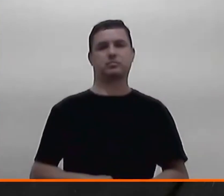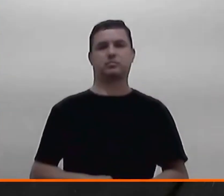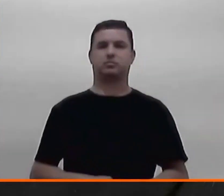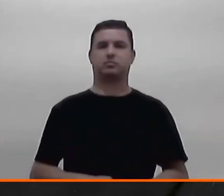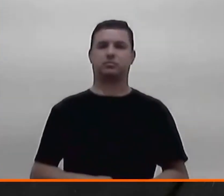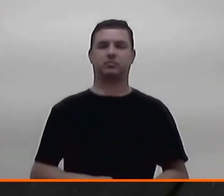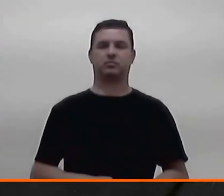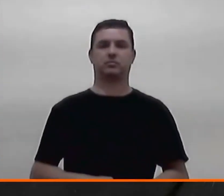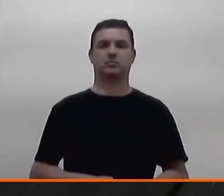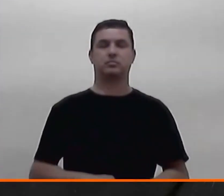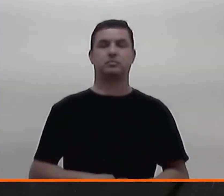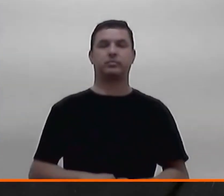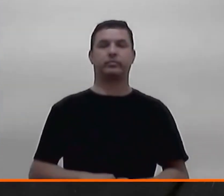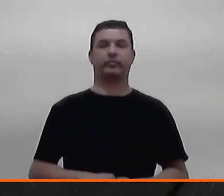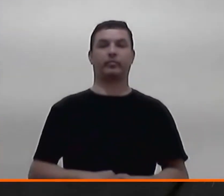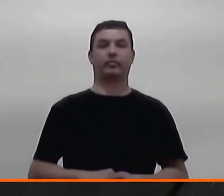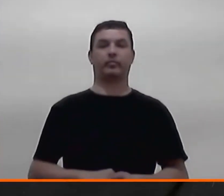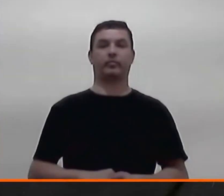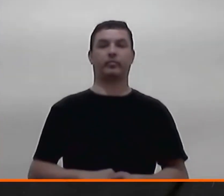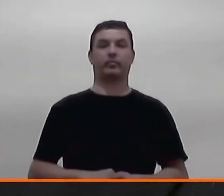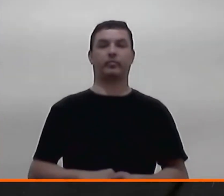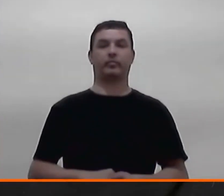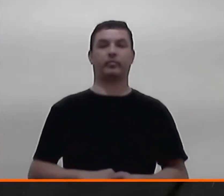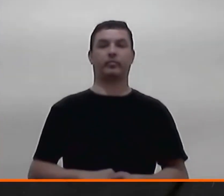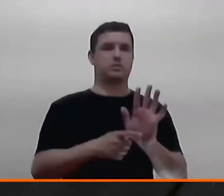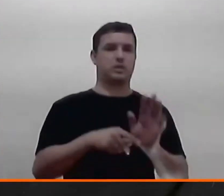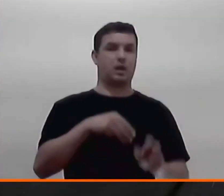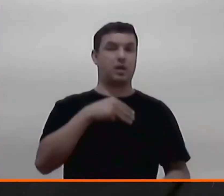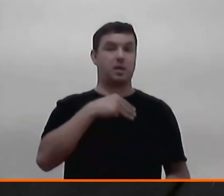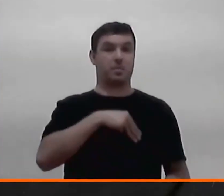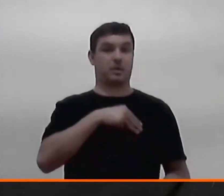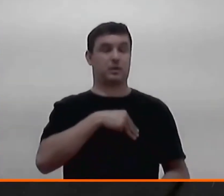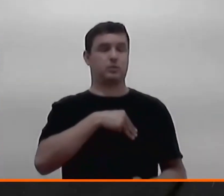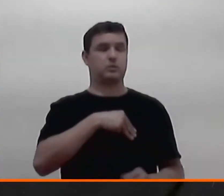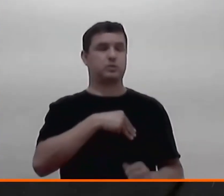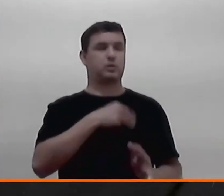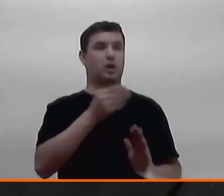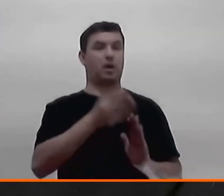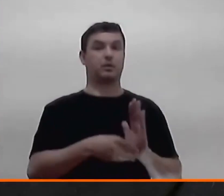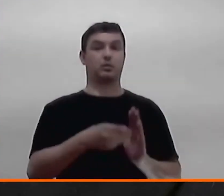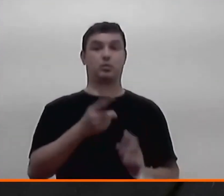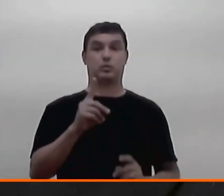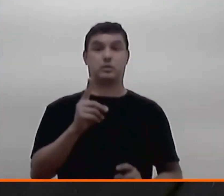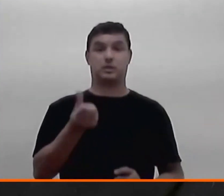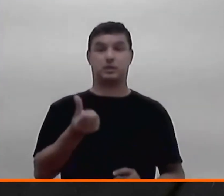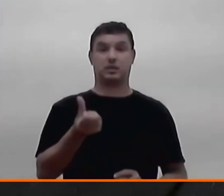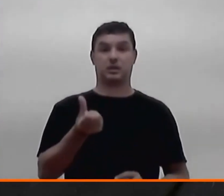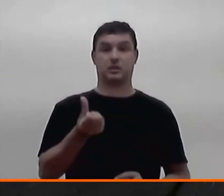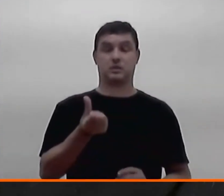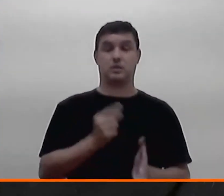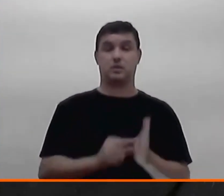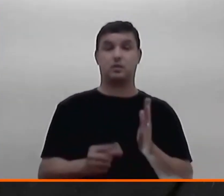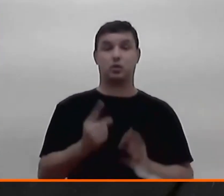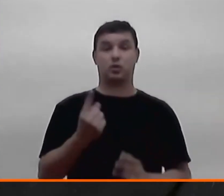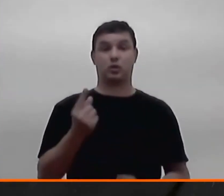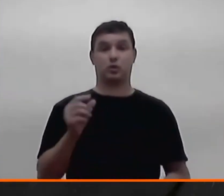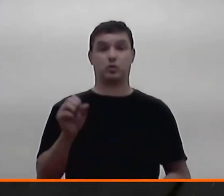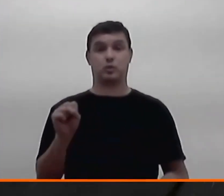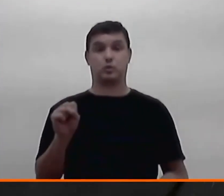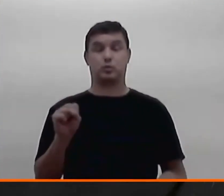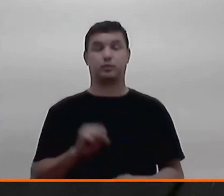igual em Mateus 16, né? Mateus 16, 18.